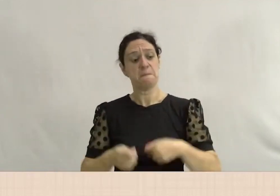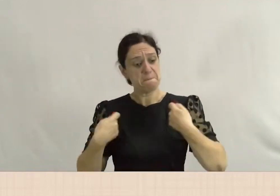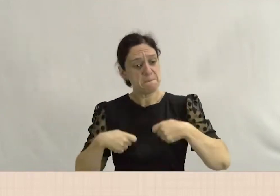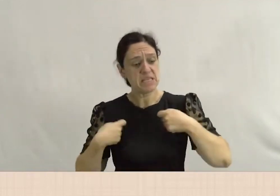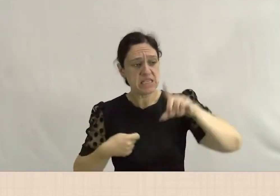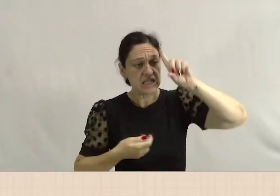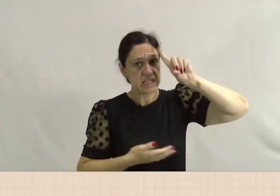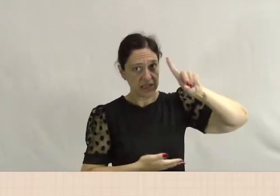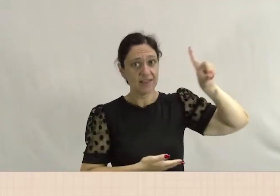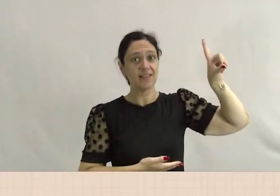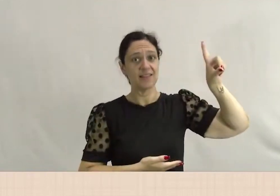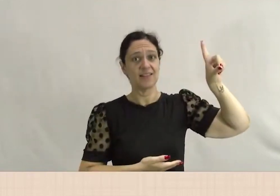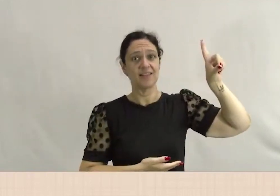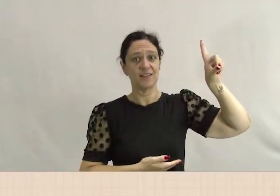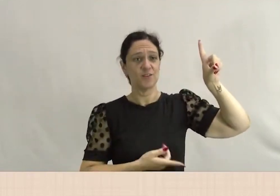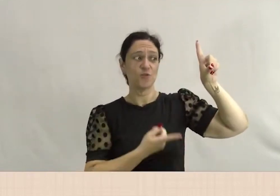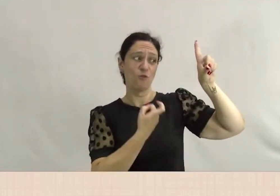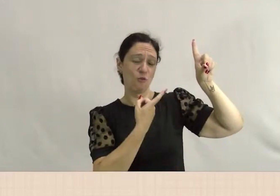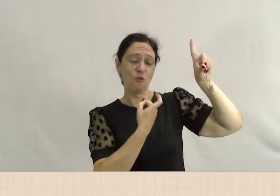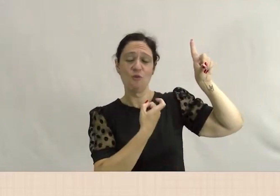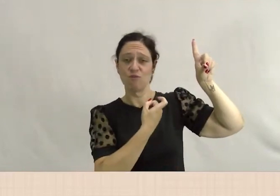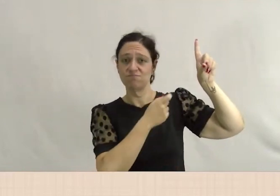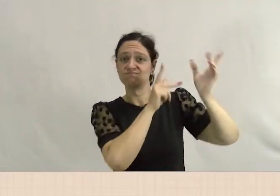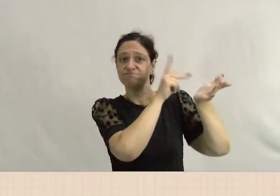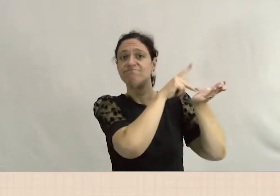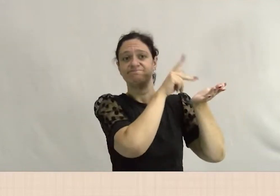nada. Ele é a única realidade.